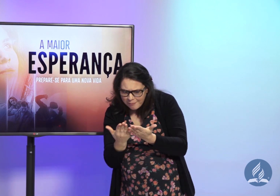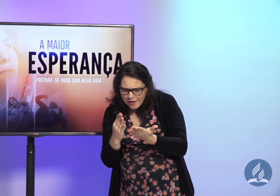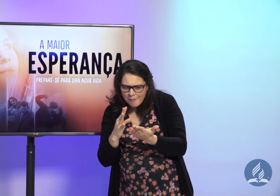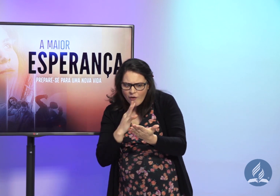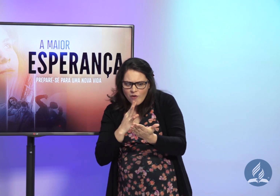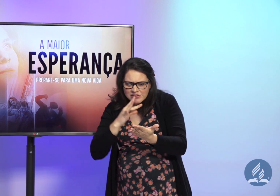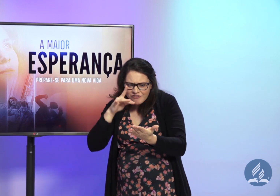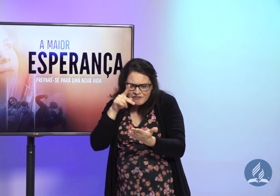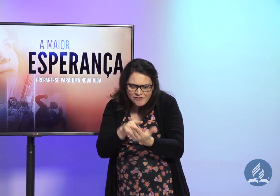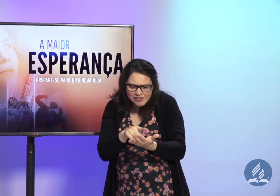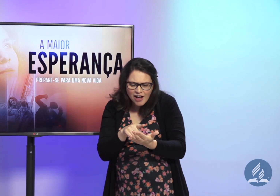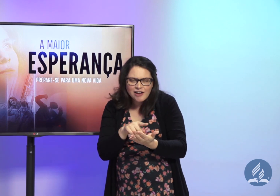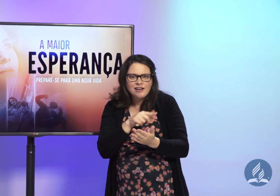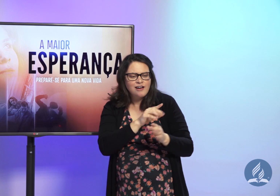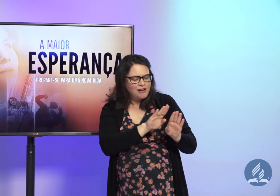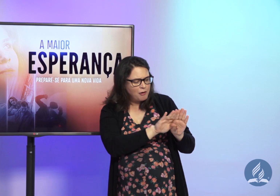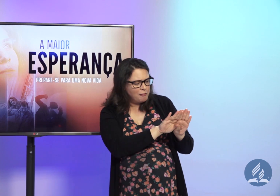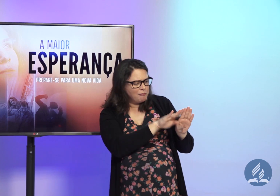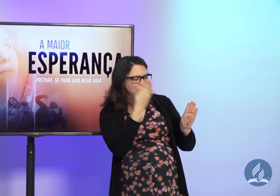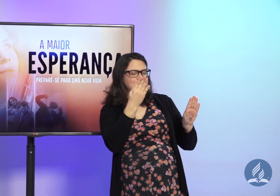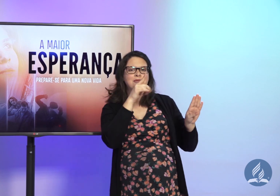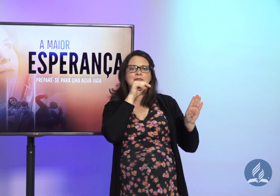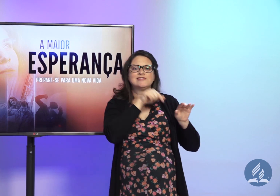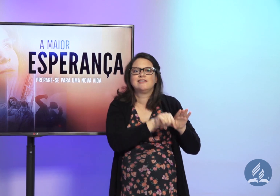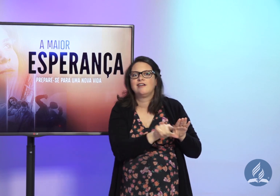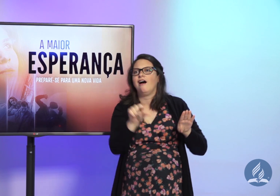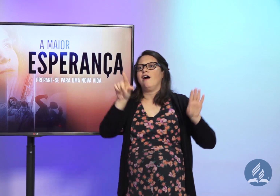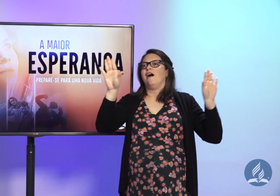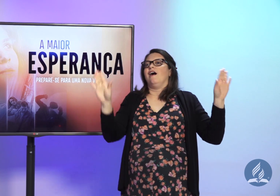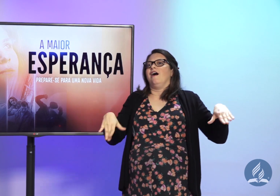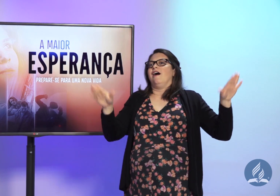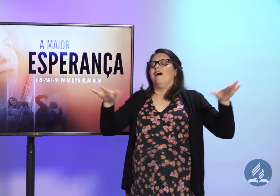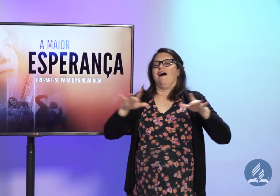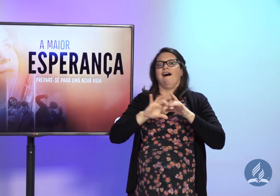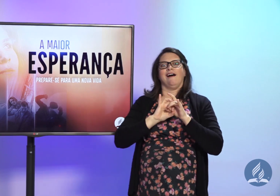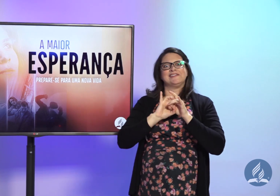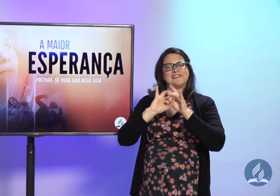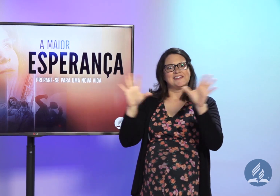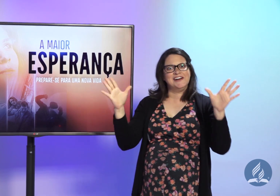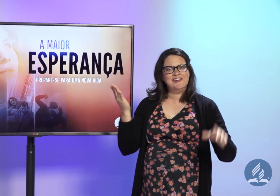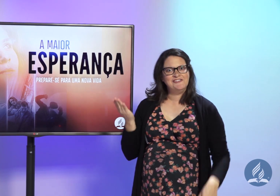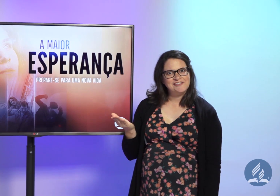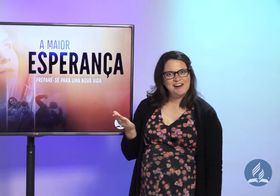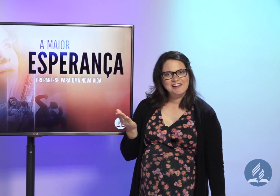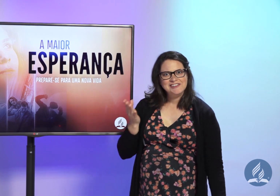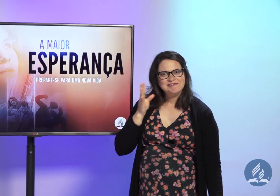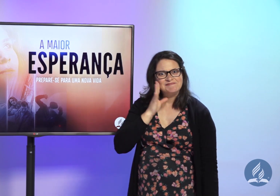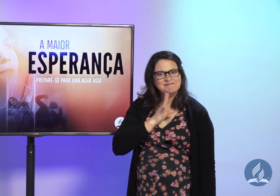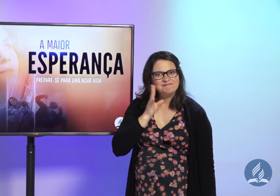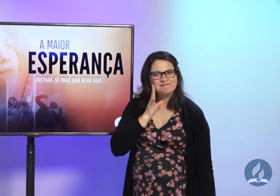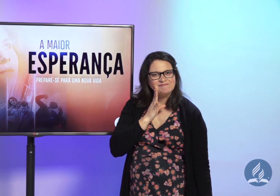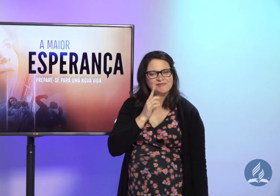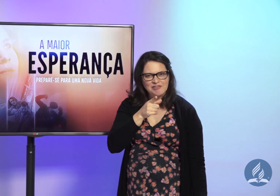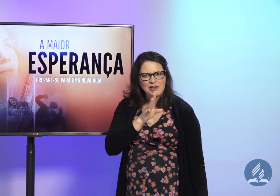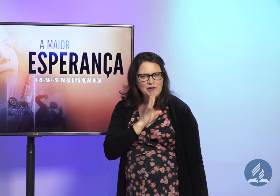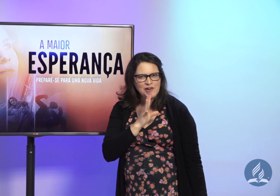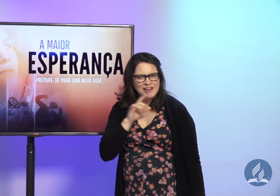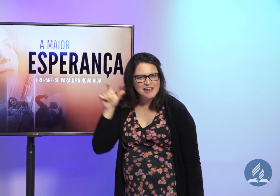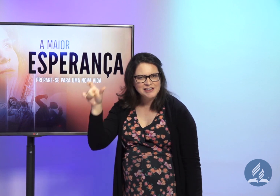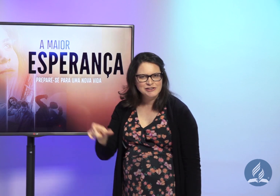Ele parecia um passarinho preso na gaiola. E quando ele estudou a Bíblia e descobriu a verdade, é como se a gaiola tivesse sido